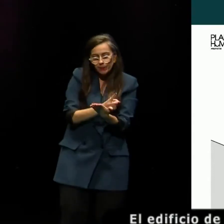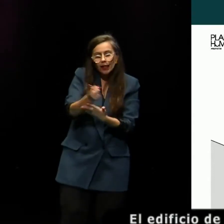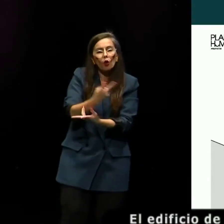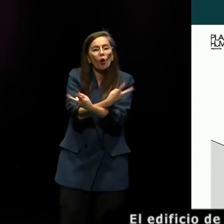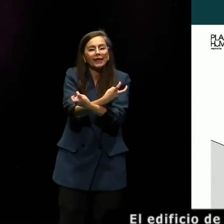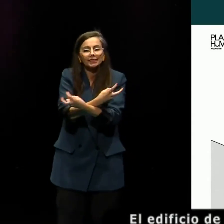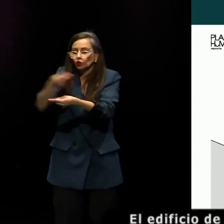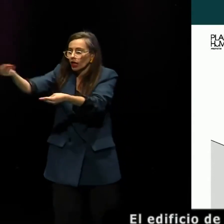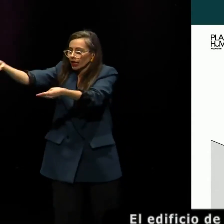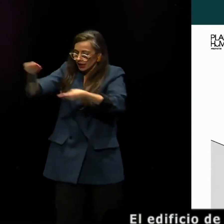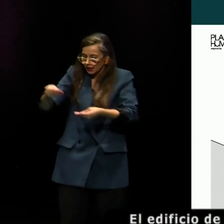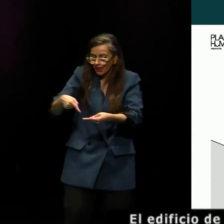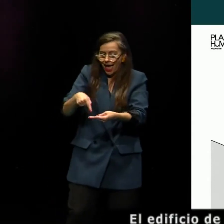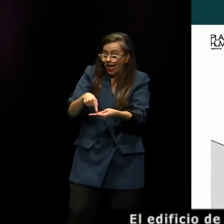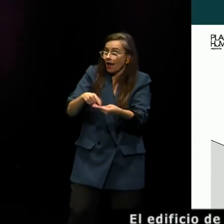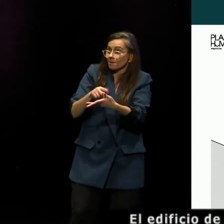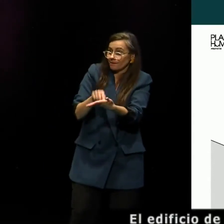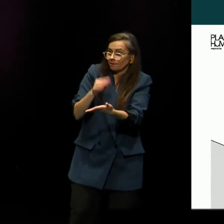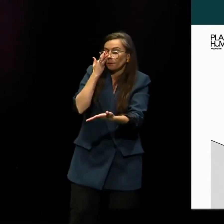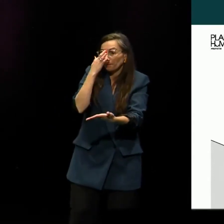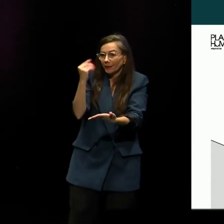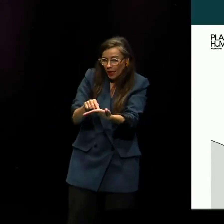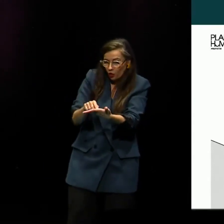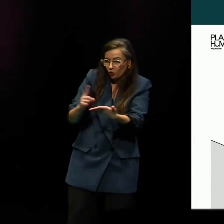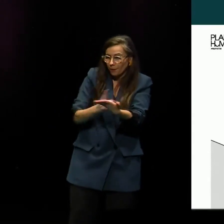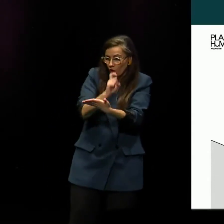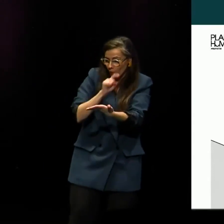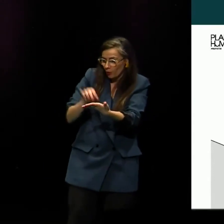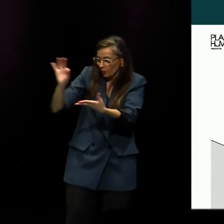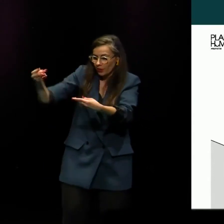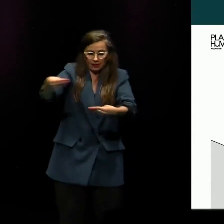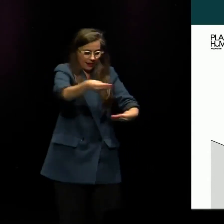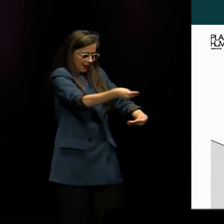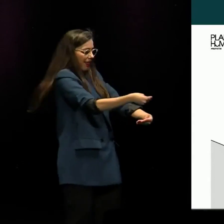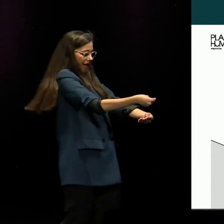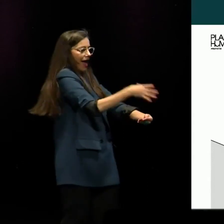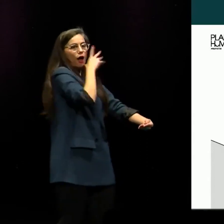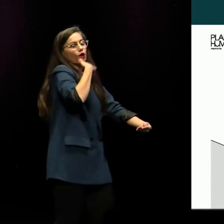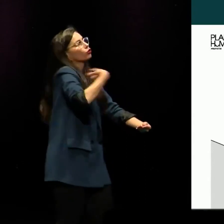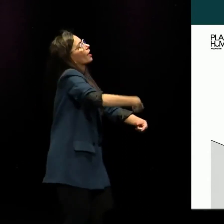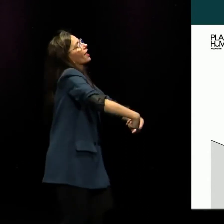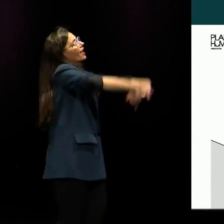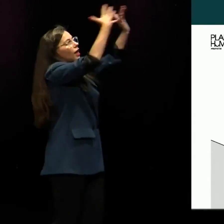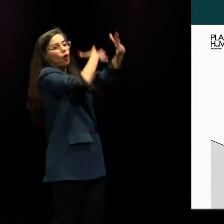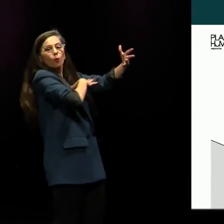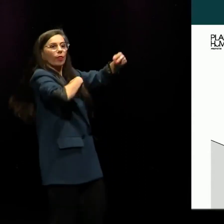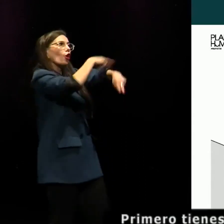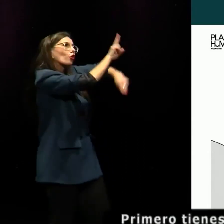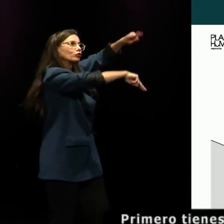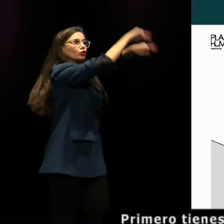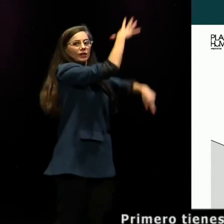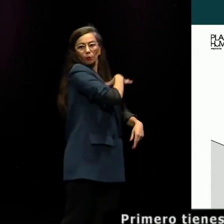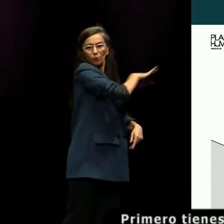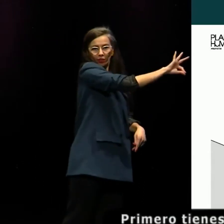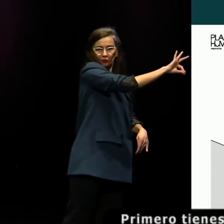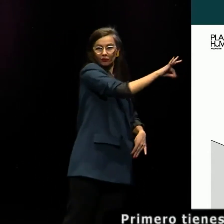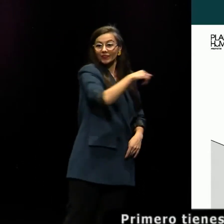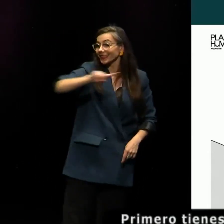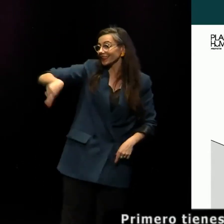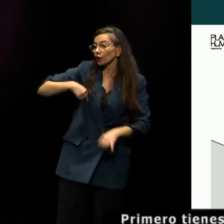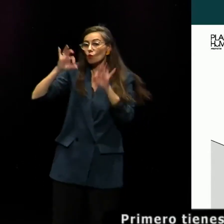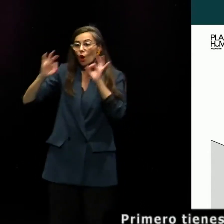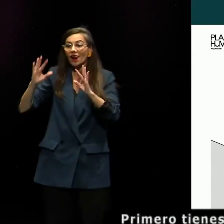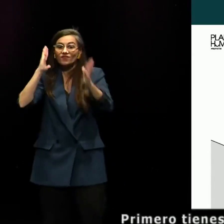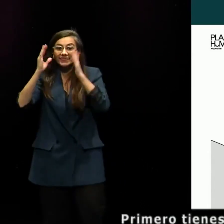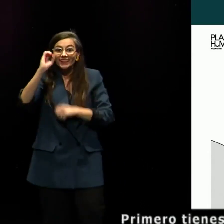Primero tienes que contar con un experto que te diseñe cómo quieres tú construir el edificio. No